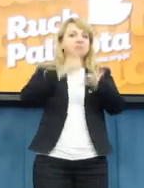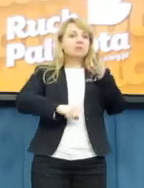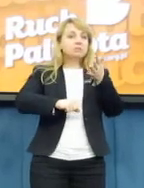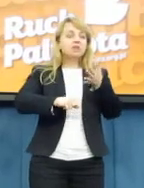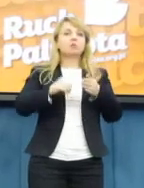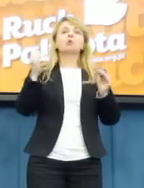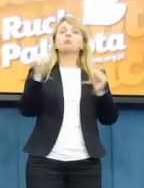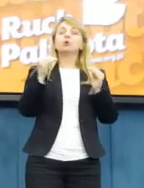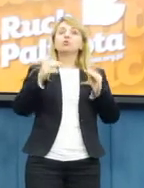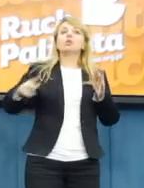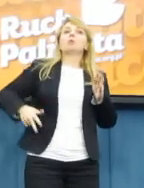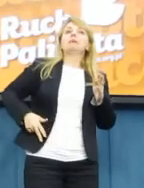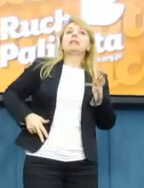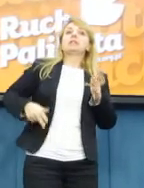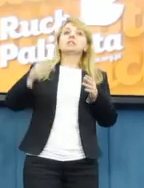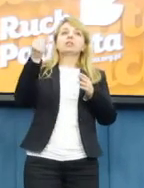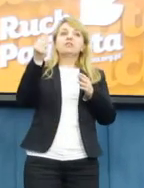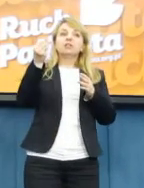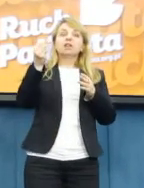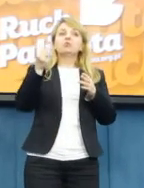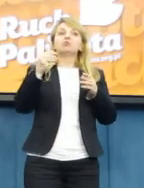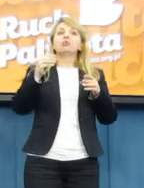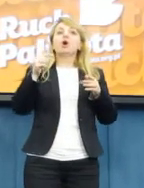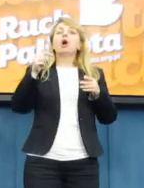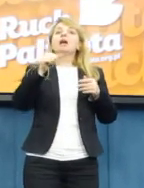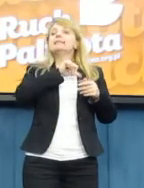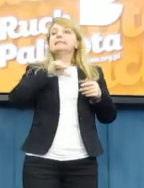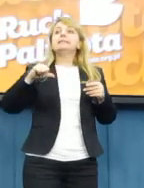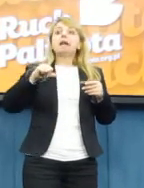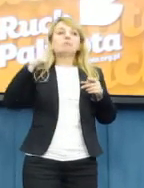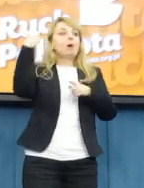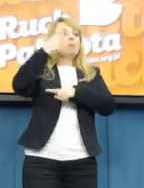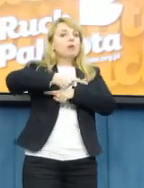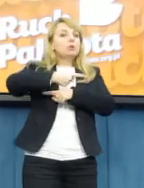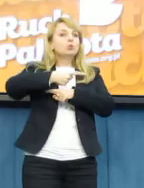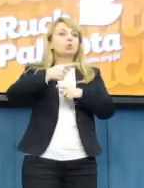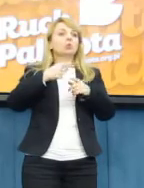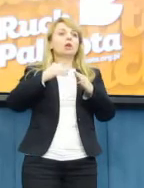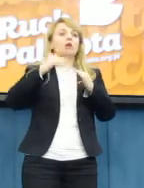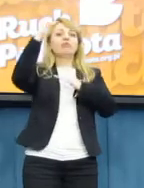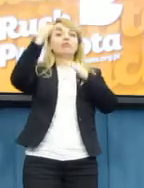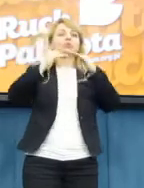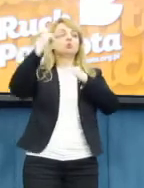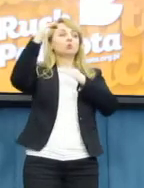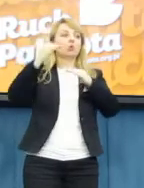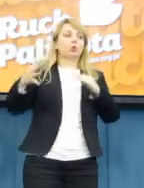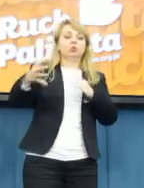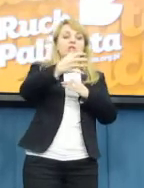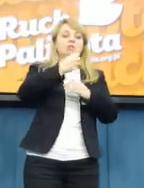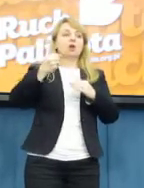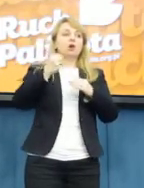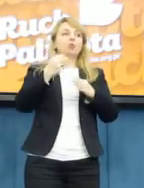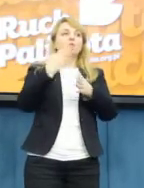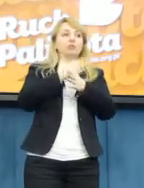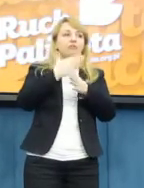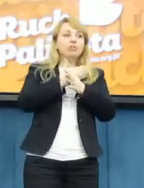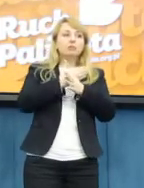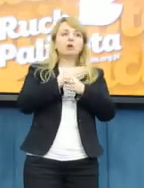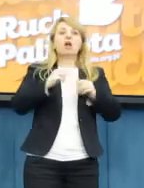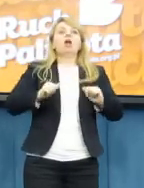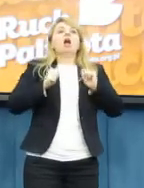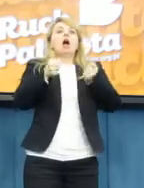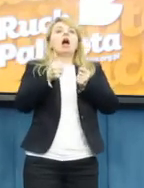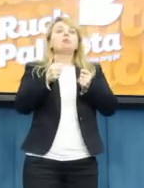prerogatywę, jaką jest ustalanie tego pułapu, od którego przedsiębiorcy są zwolnieni z używania kas